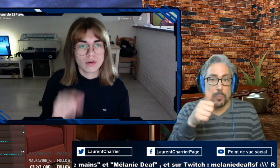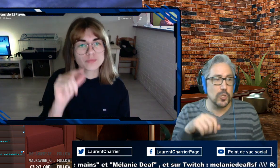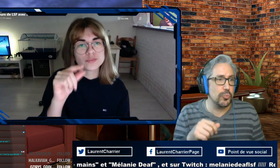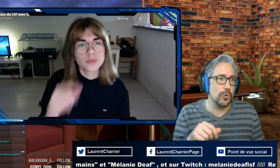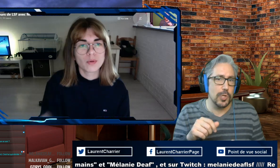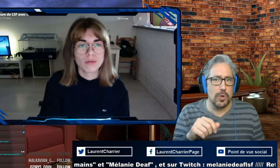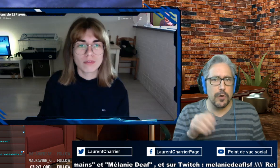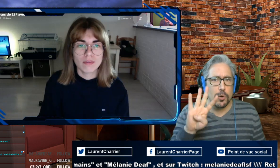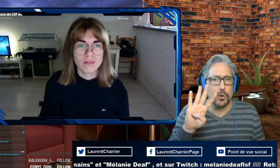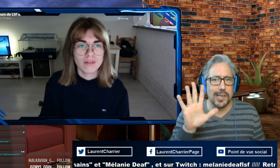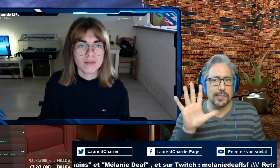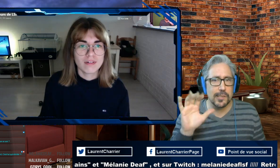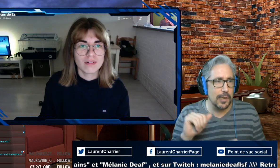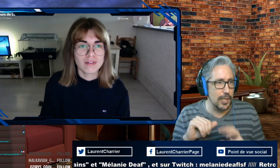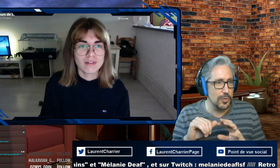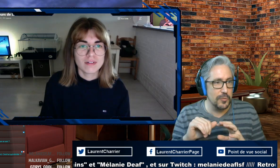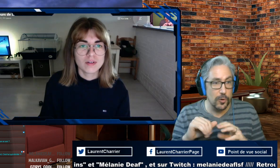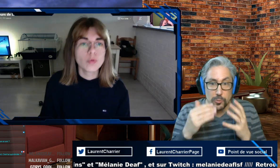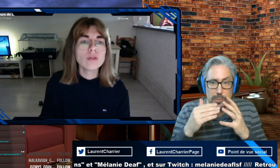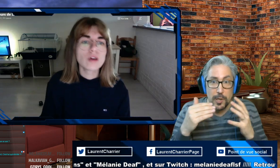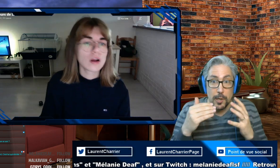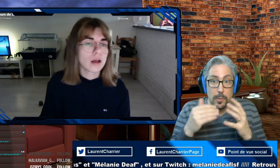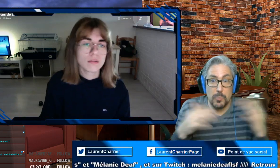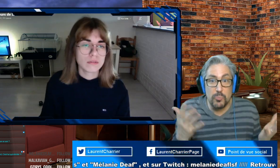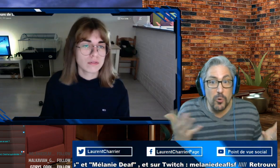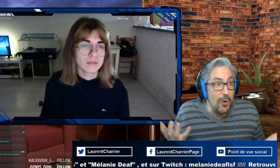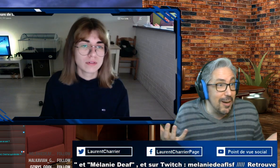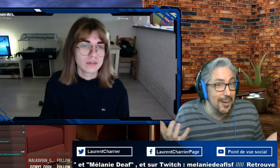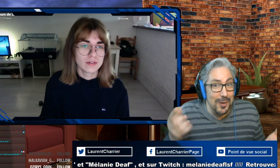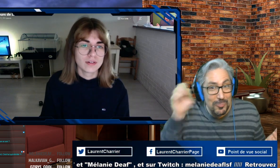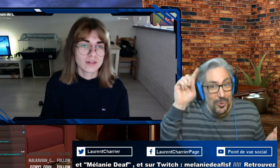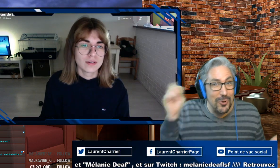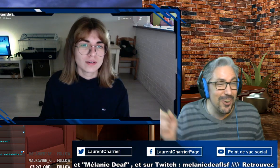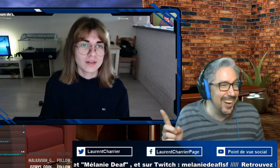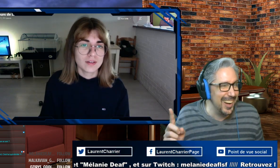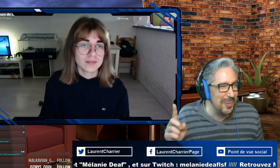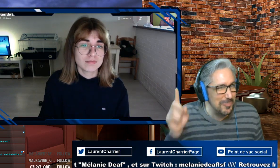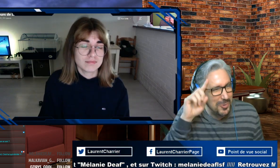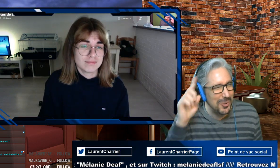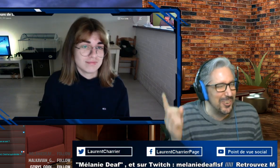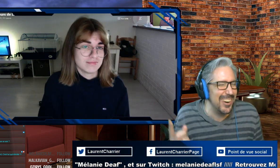L'alphabet, un petit peu, il doit y avoir 4, 5 lettres de différence. Oui, voilà. Pourquoi?